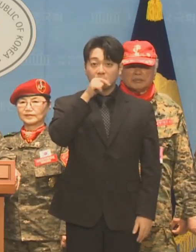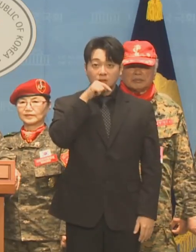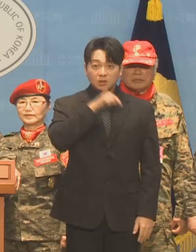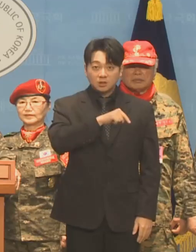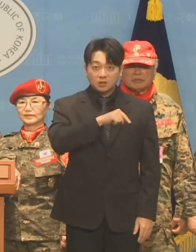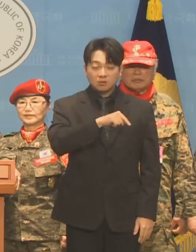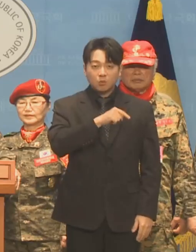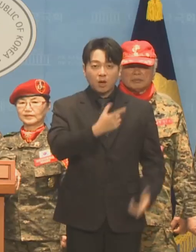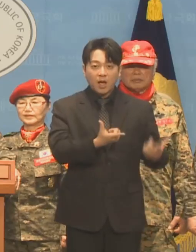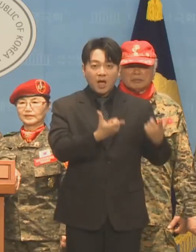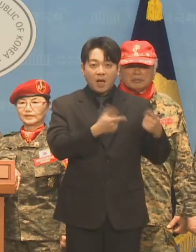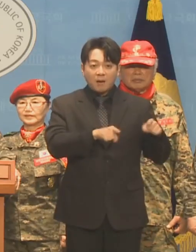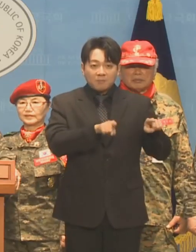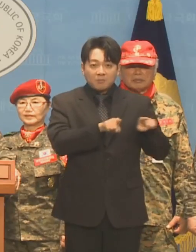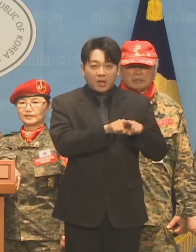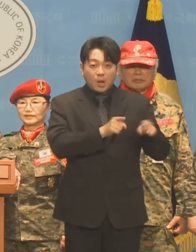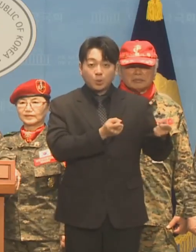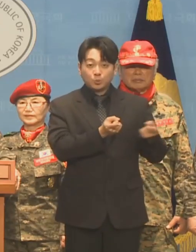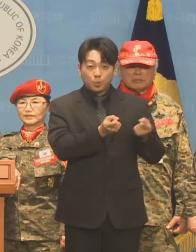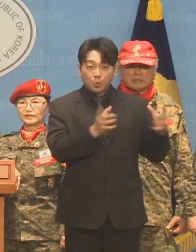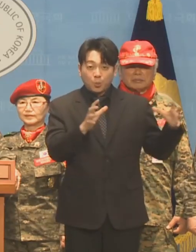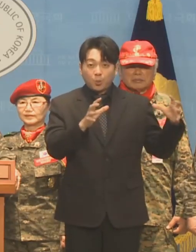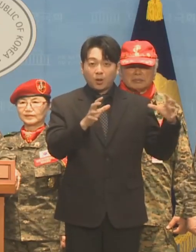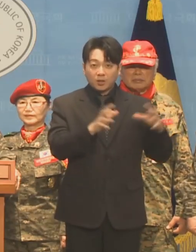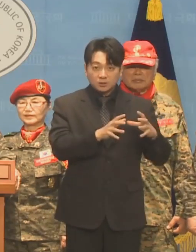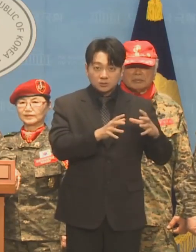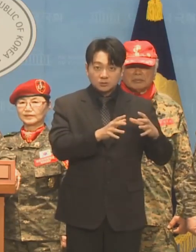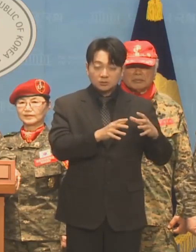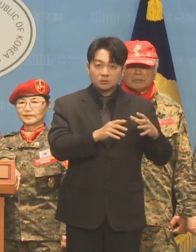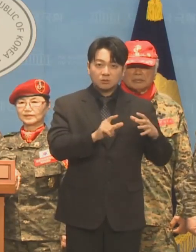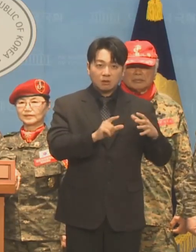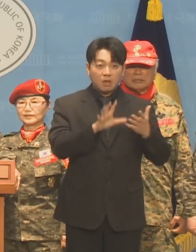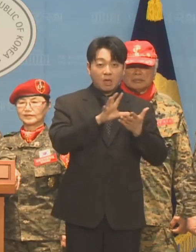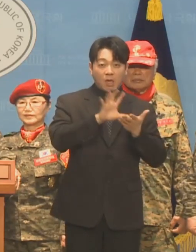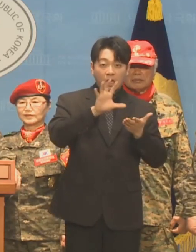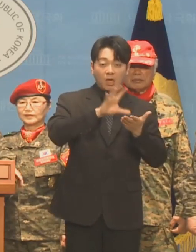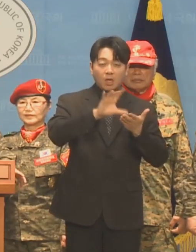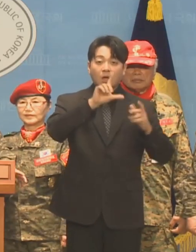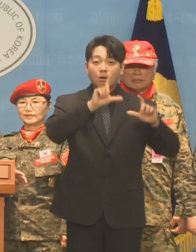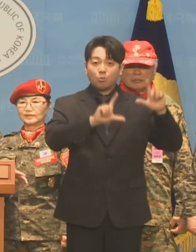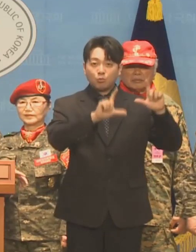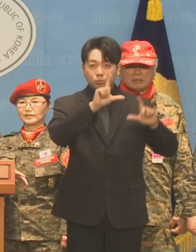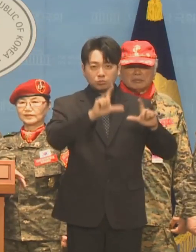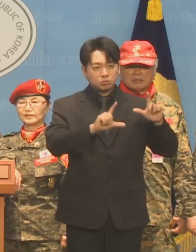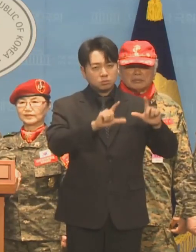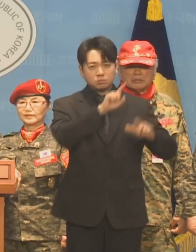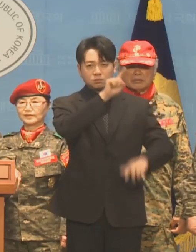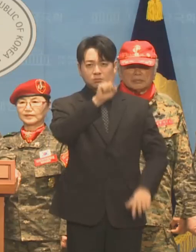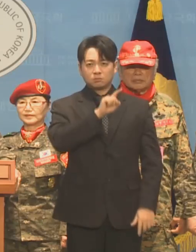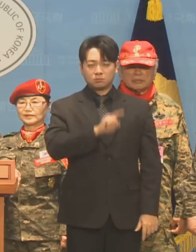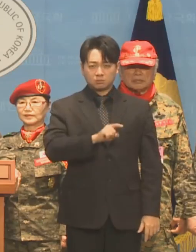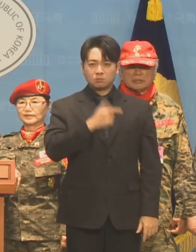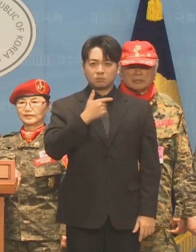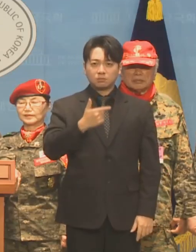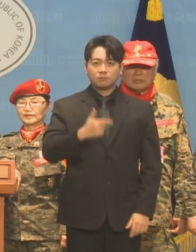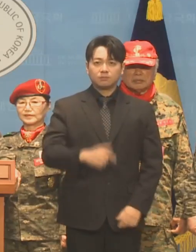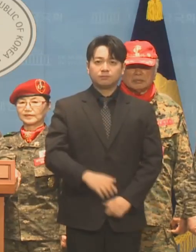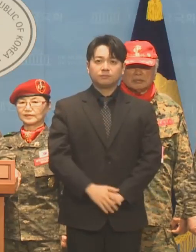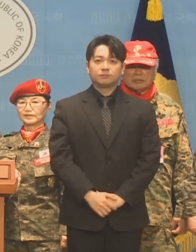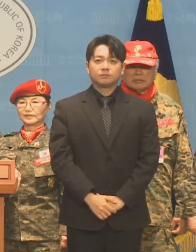조정을 받고 철없이 경고망동한 행동을 하는 것이 아닌가 하는 의구심마저